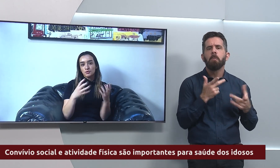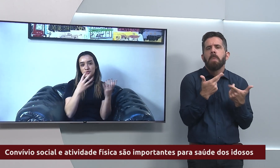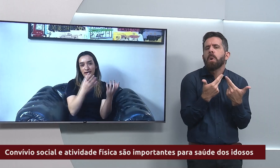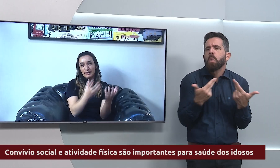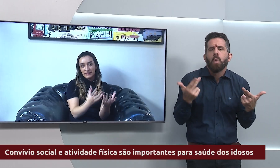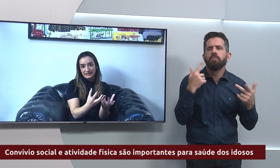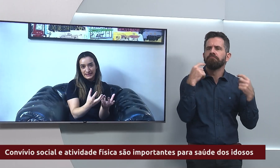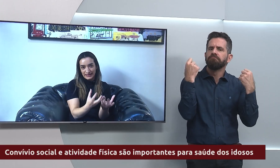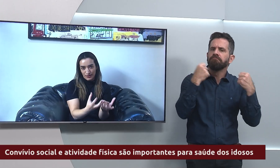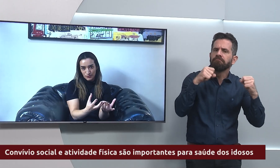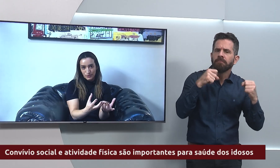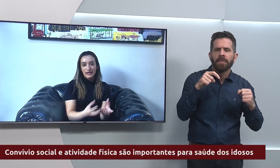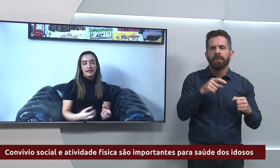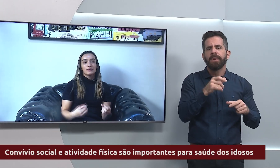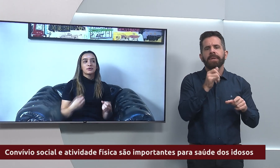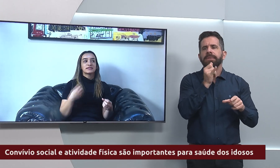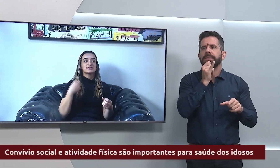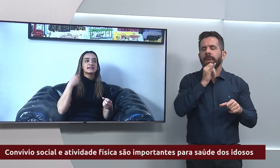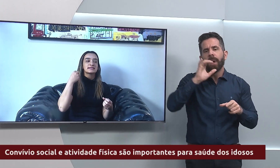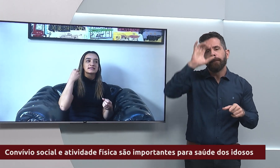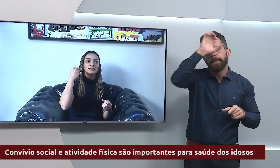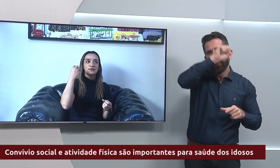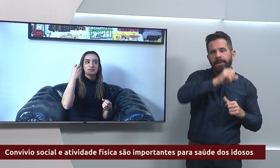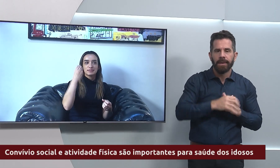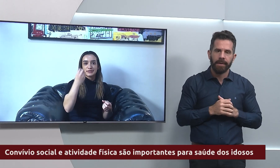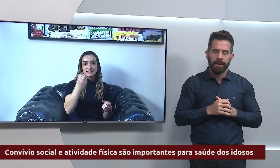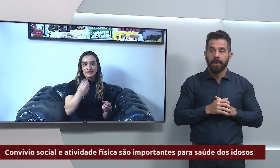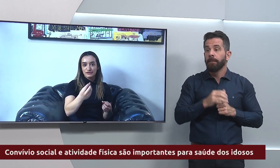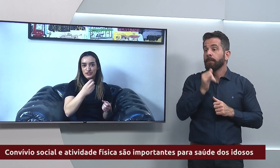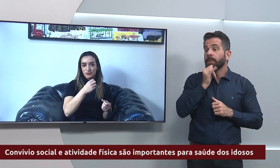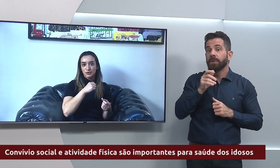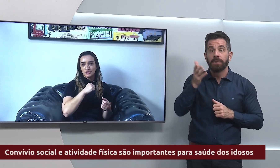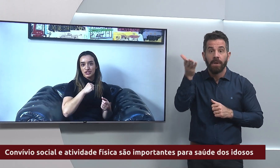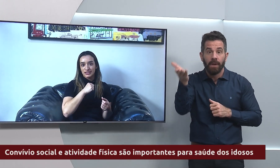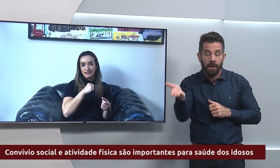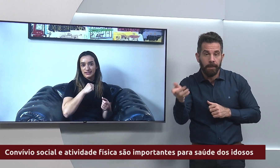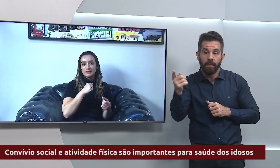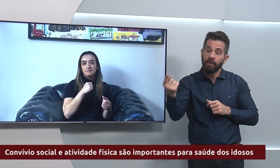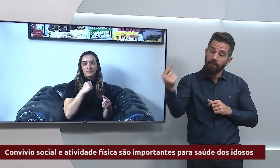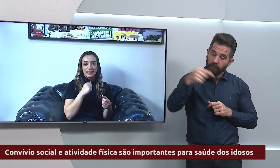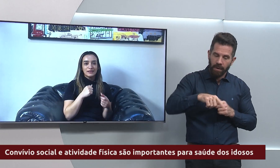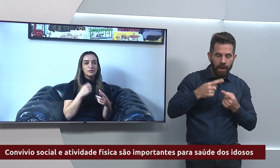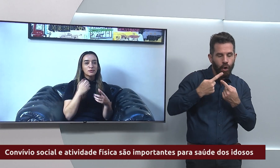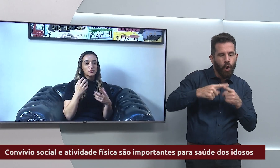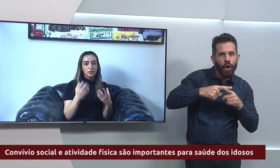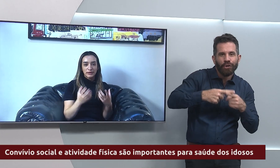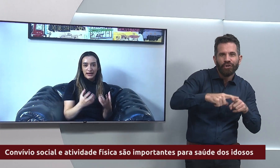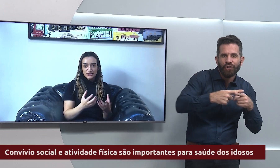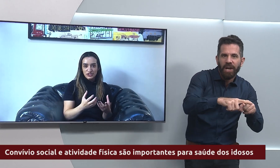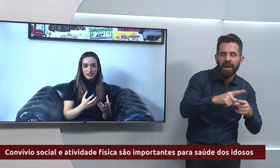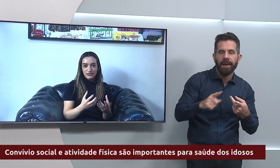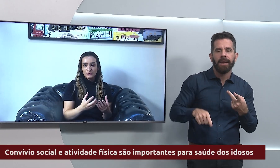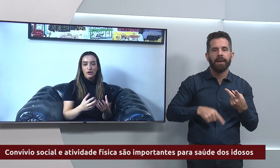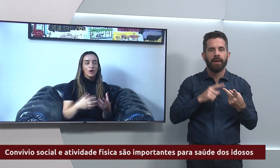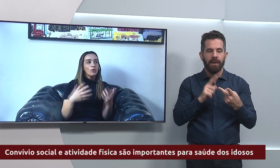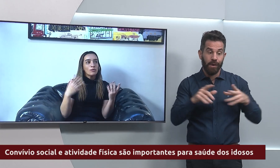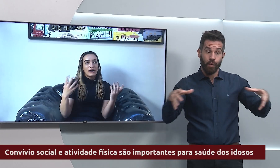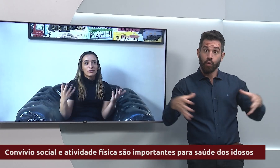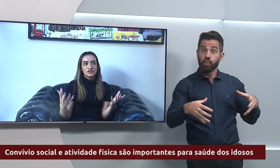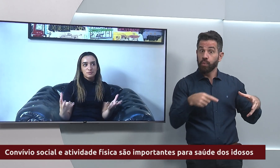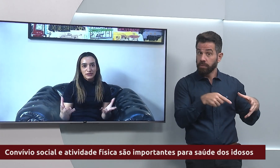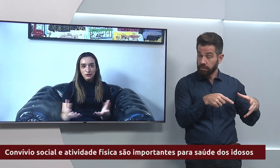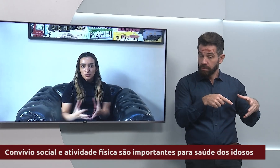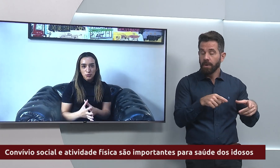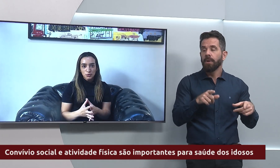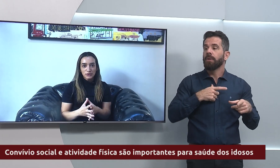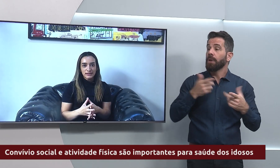são grupos para aprender algo. Igual trazer essas idosas para ensinar a fazer um crochê, né, em um grupo operativo, ou uma aula